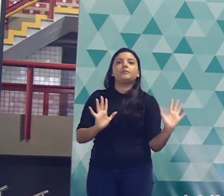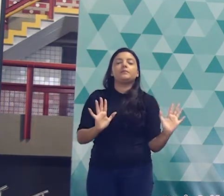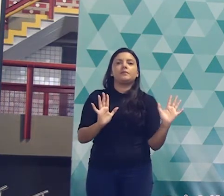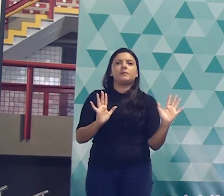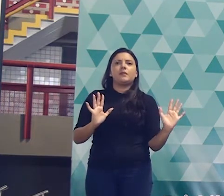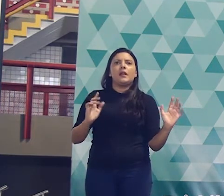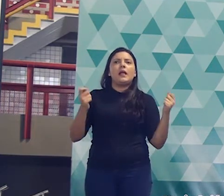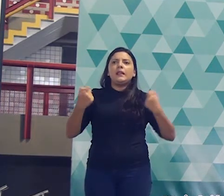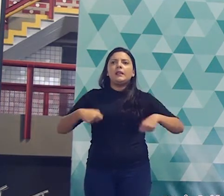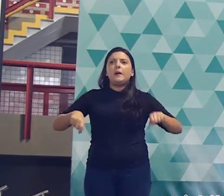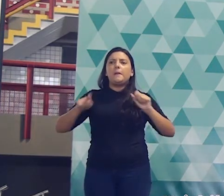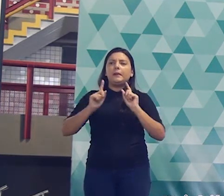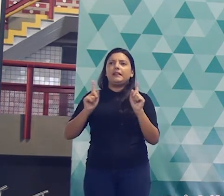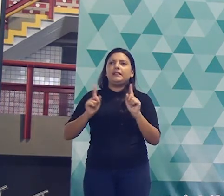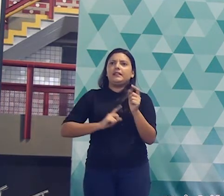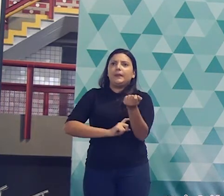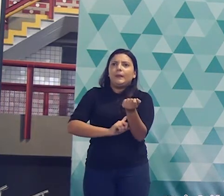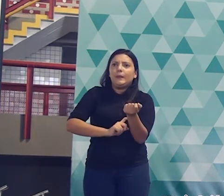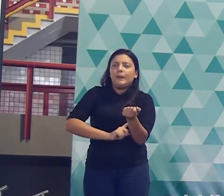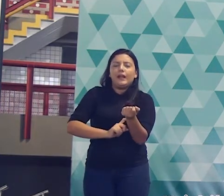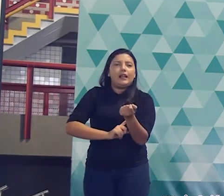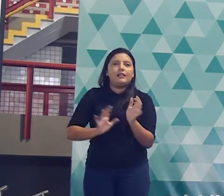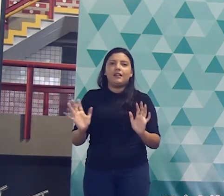favor. Passa.